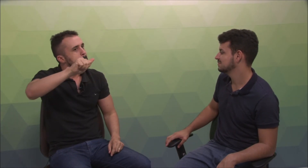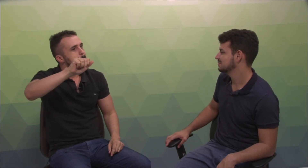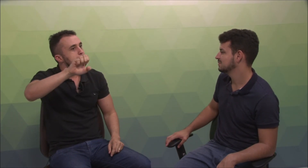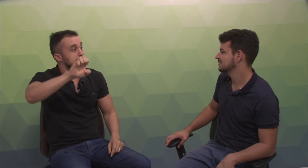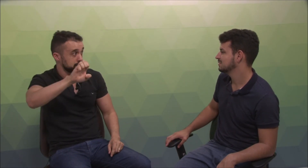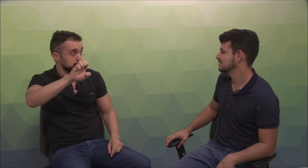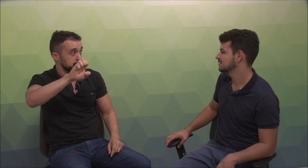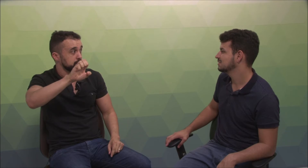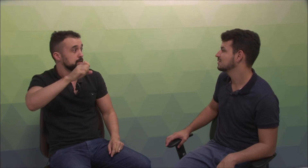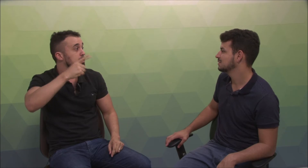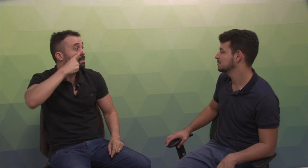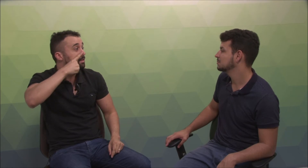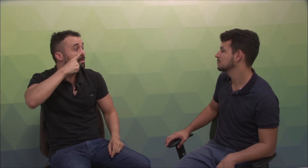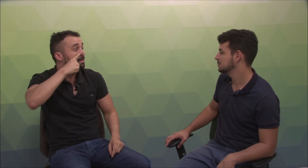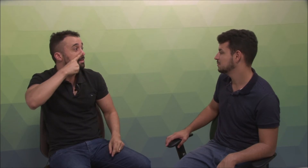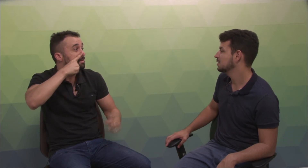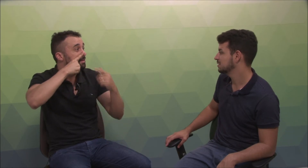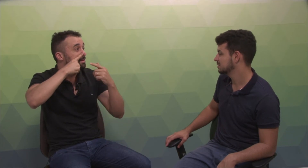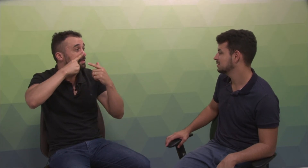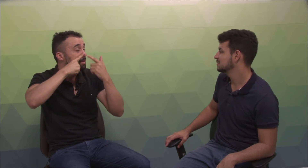O sinal de mãe, no Rio Grande do Sul,